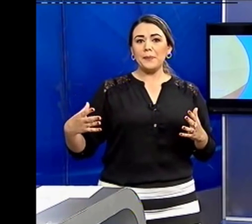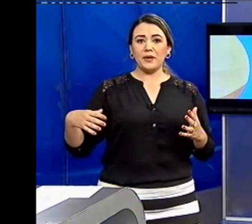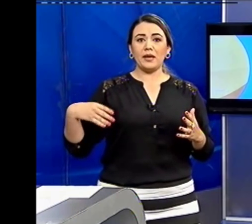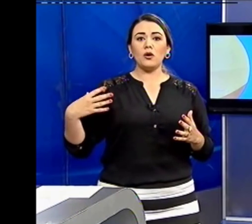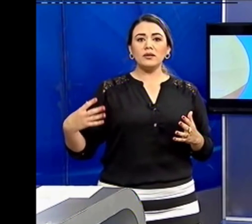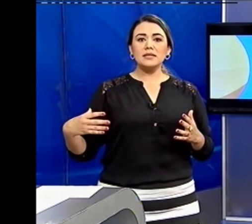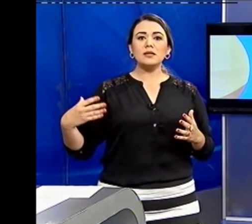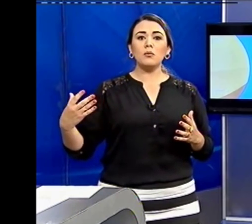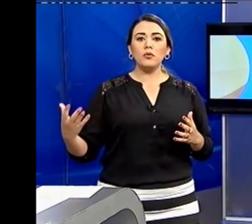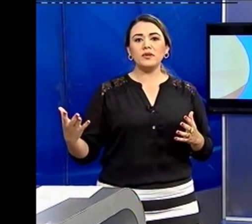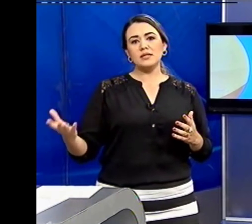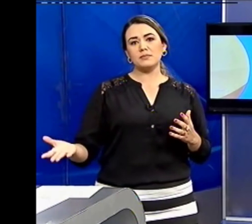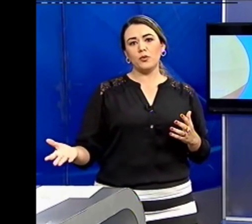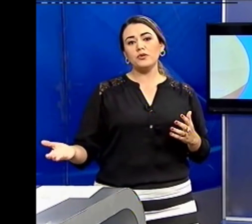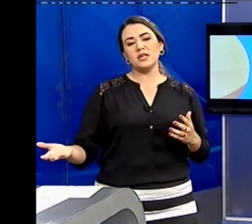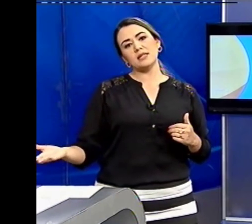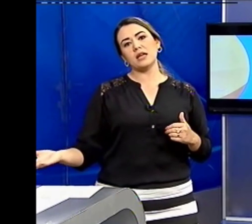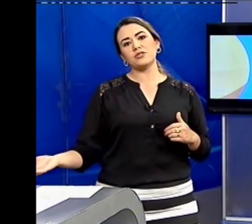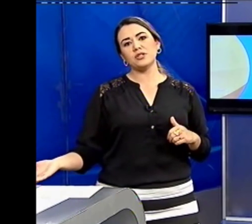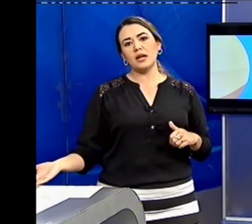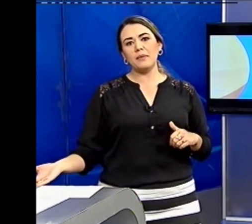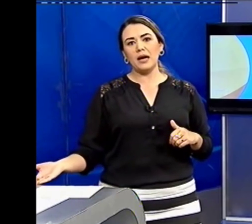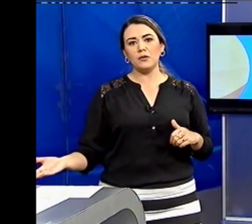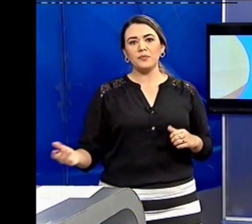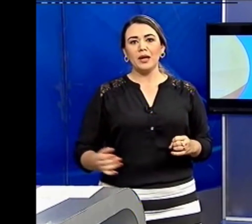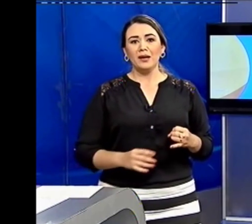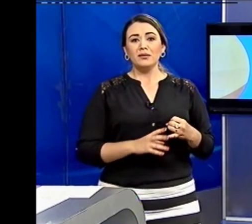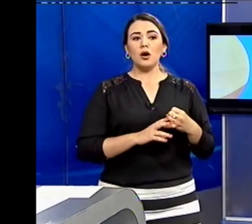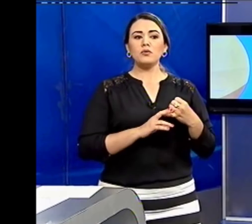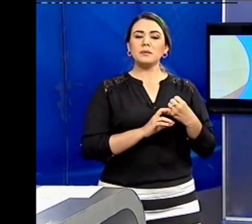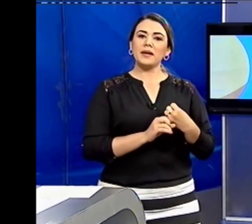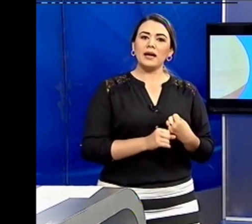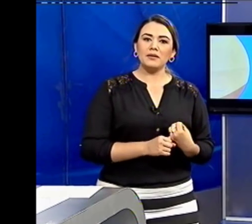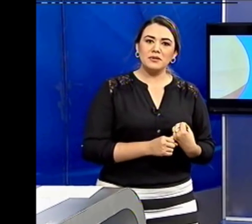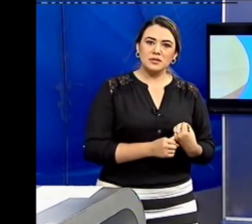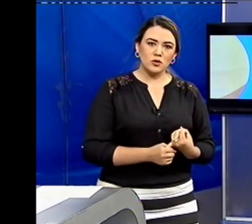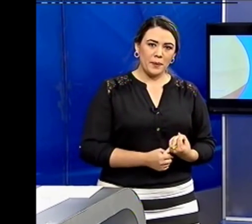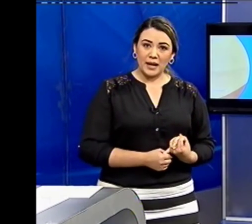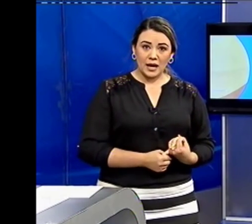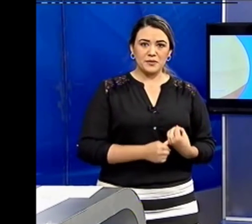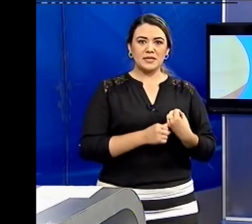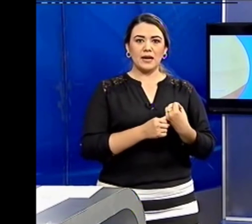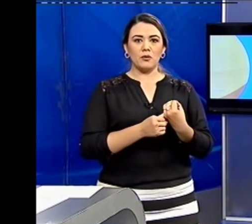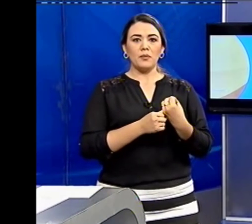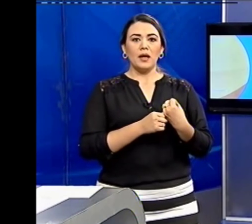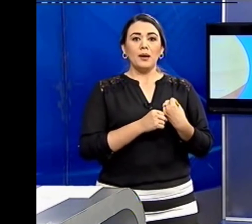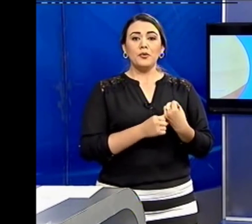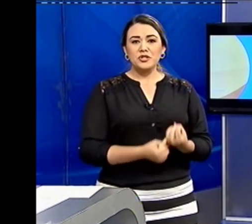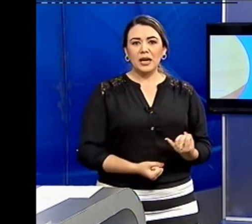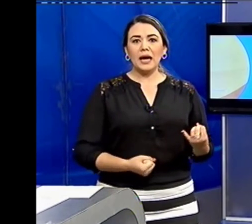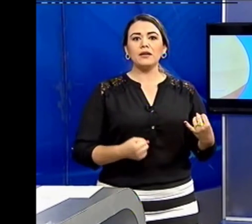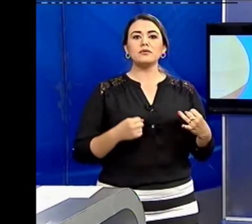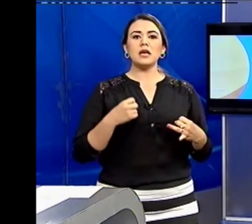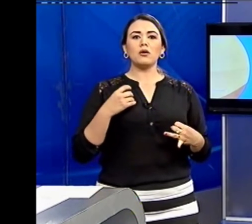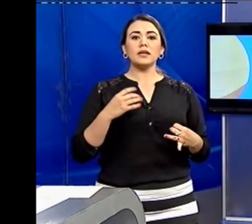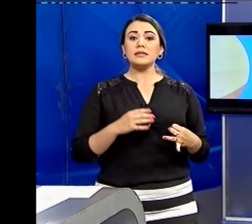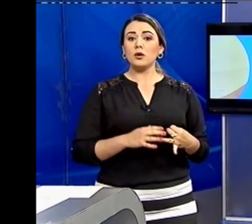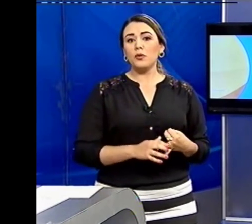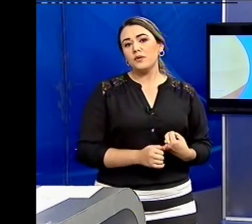época em que aconteciam muitos acidentes de trabalho. Então, os empregados, os operários eram mutilados, aconteciam muitos